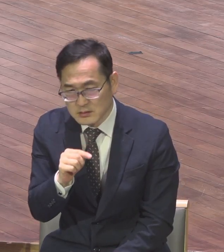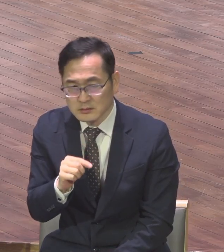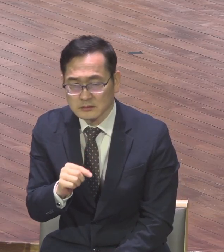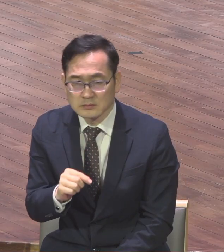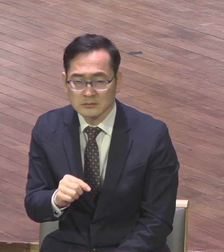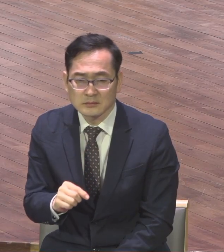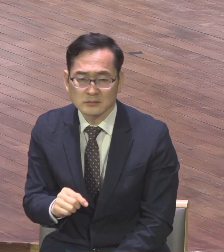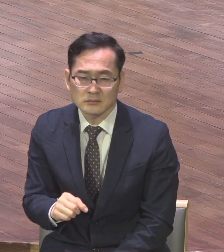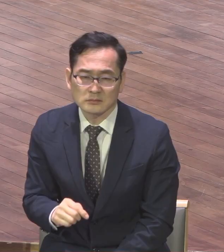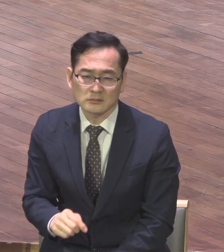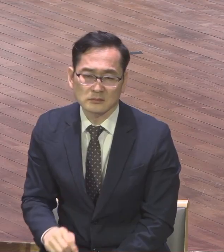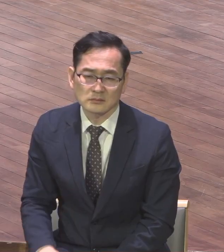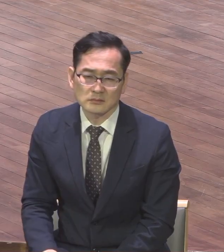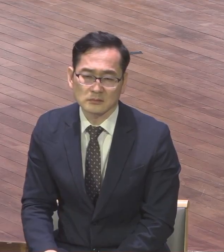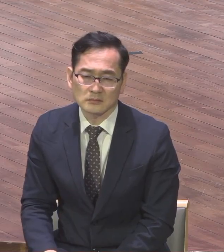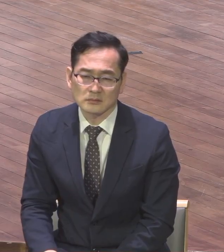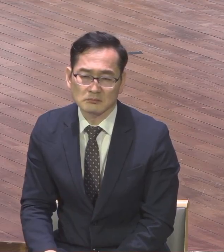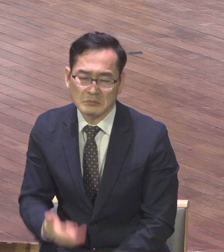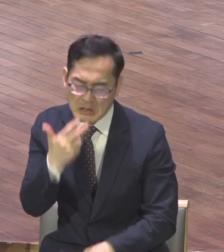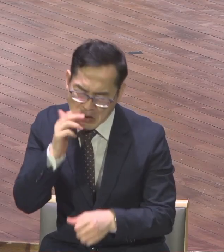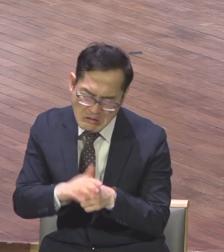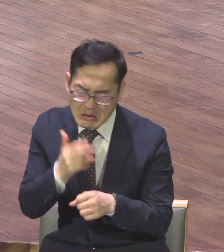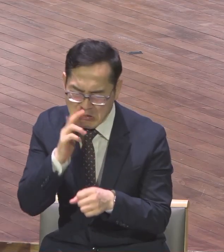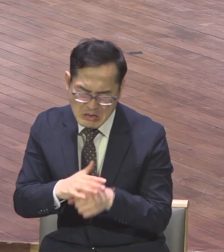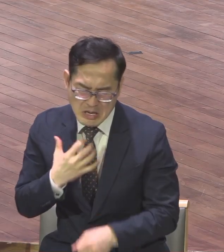살겠지요. 억울하게 살겠지요.